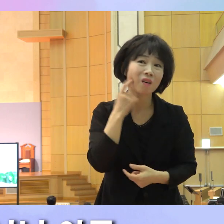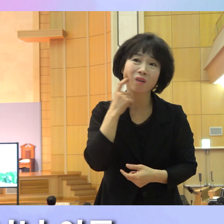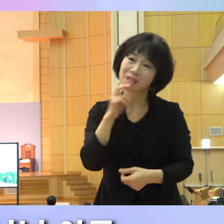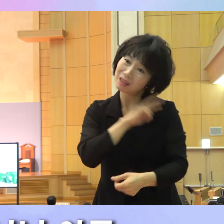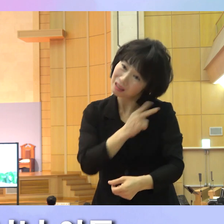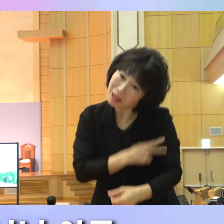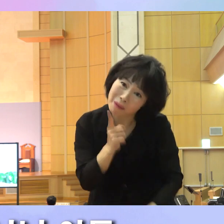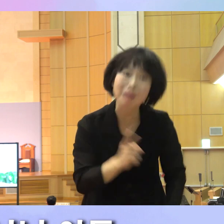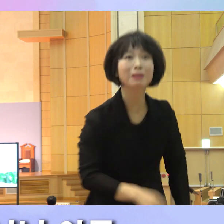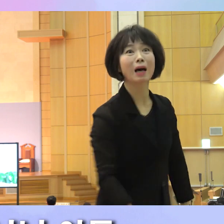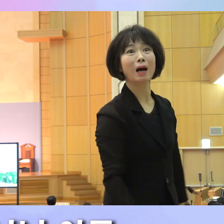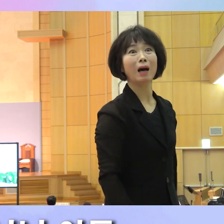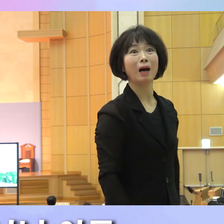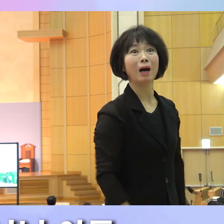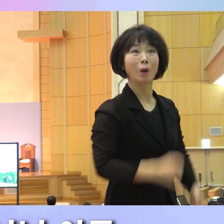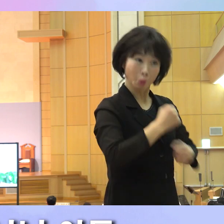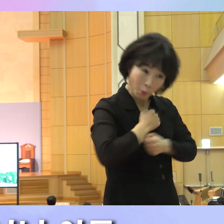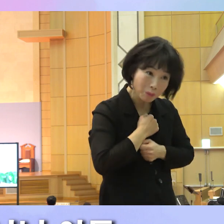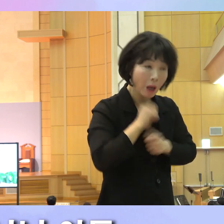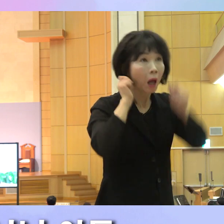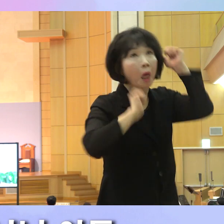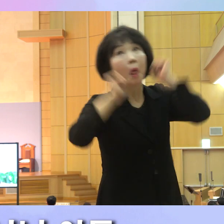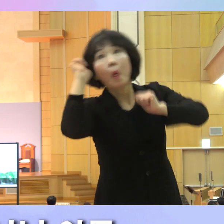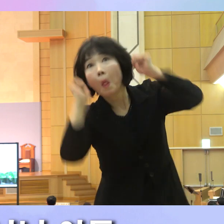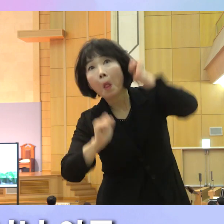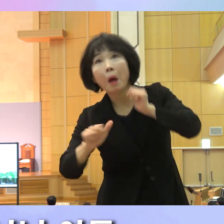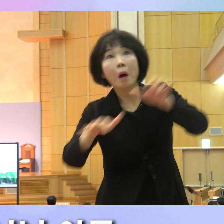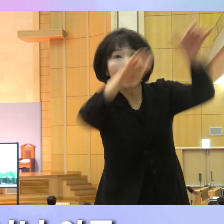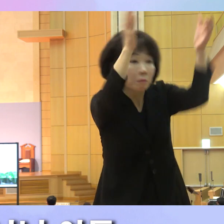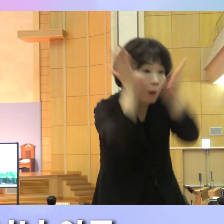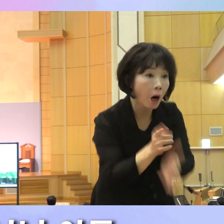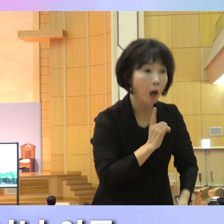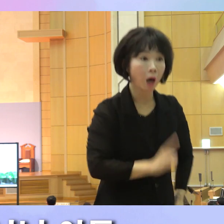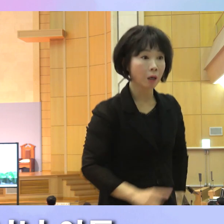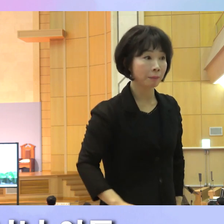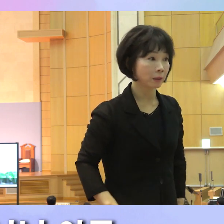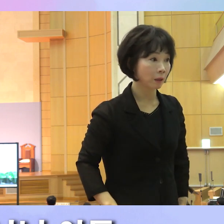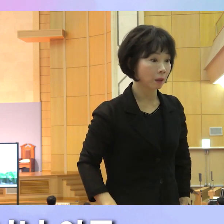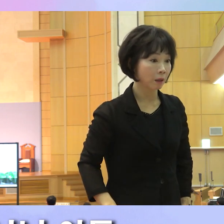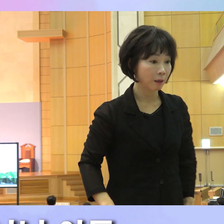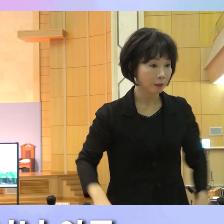마칩니다. 사도행전 24장 5절입니다.